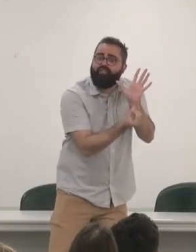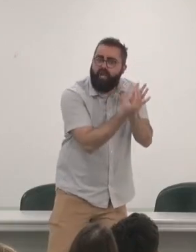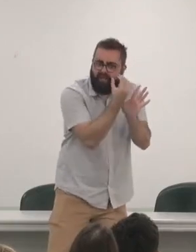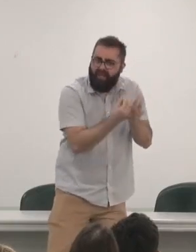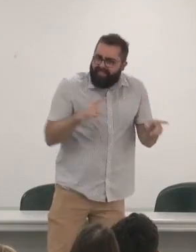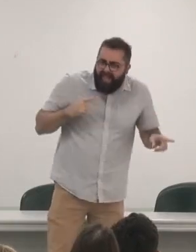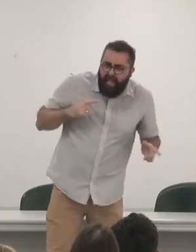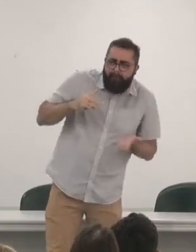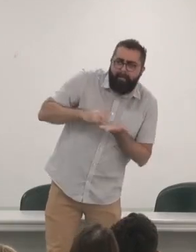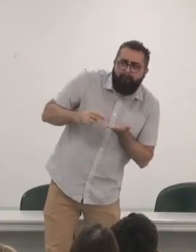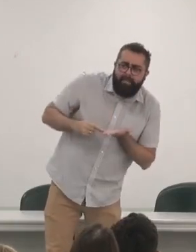gente sabe.